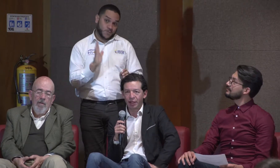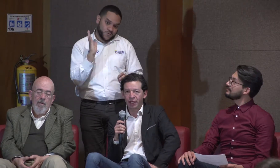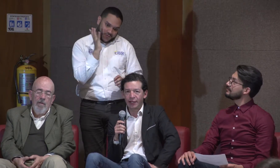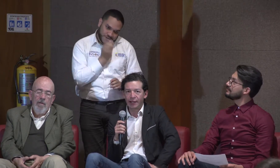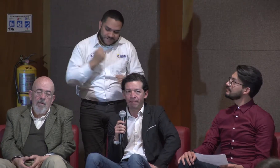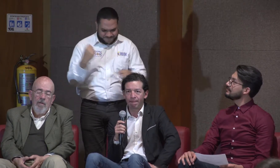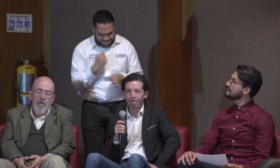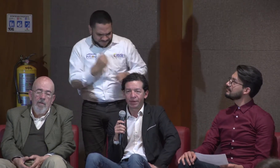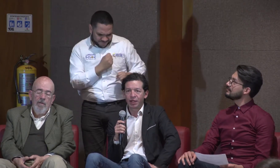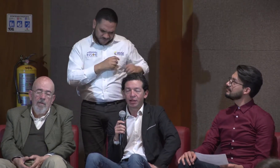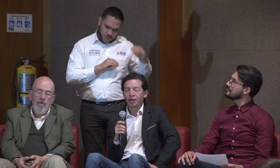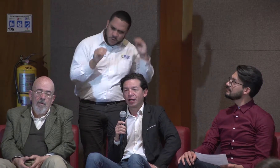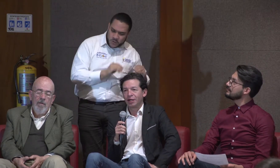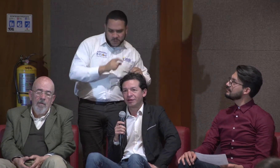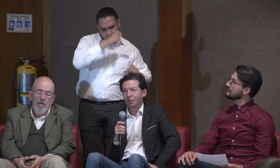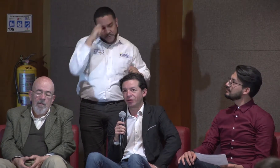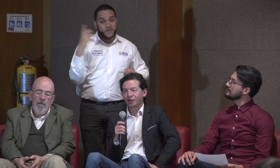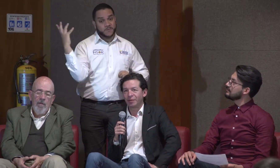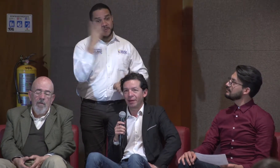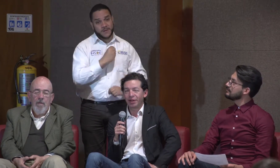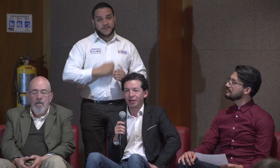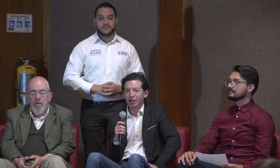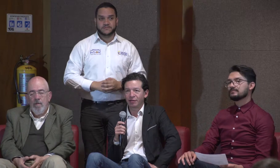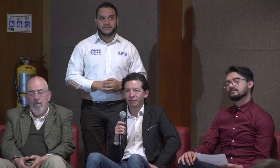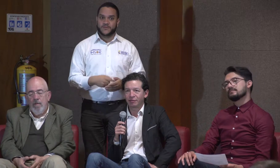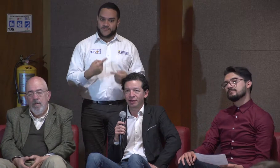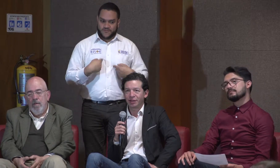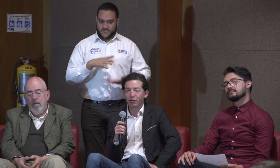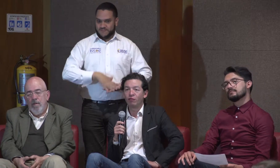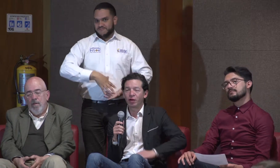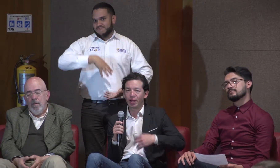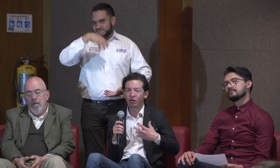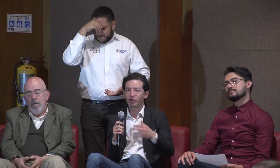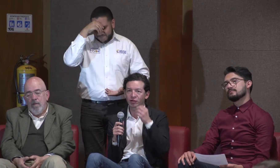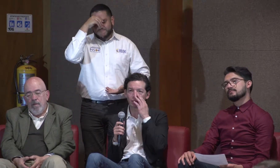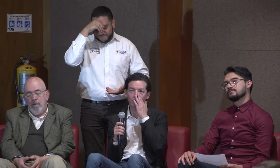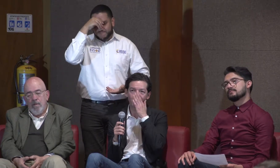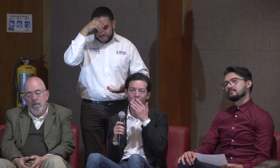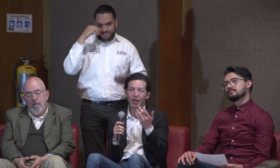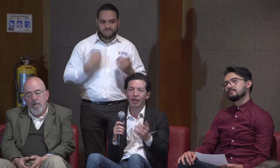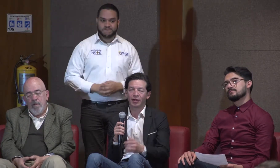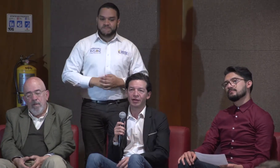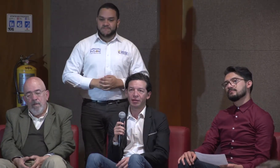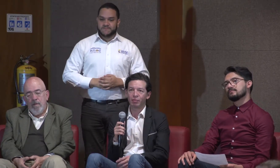también. En este proceso también aprendí y confirmé cosas